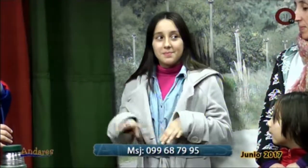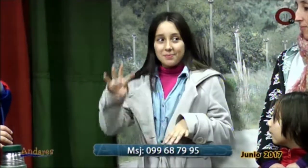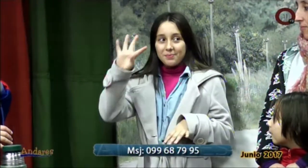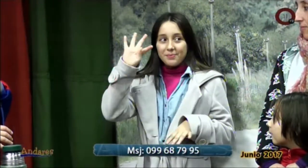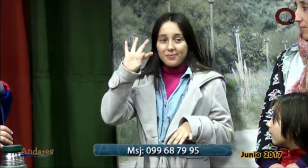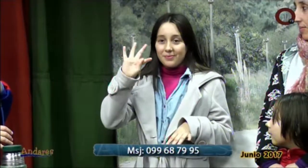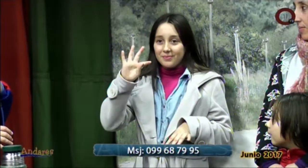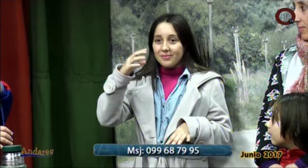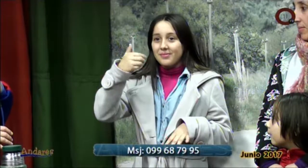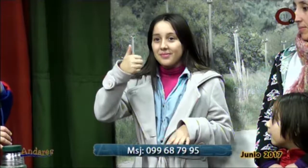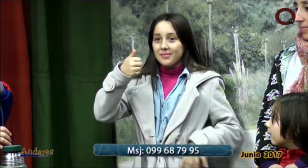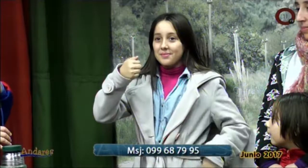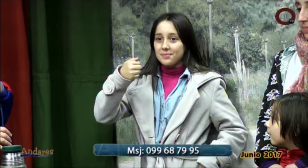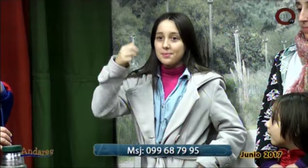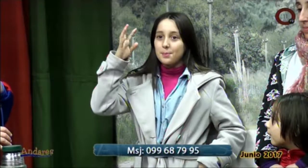Mi nombre